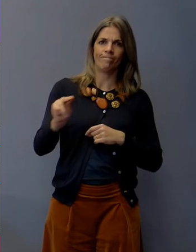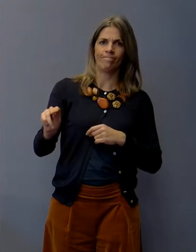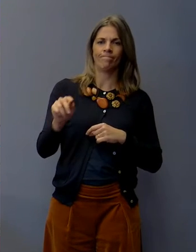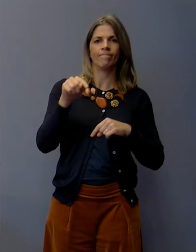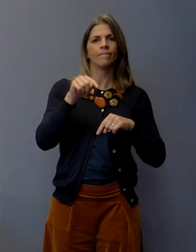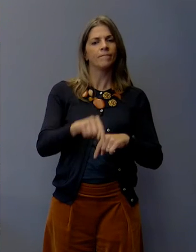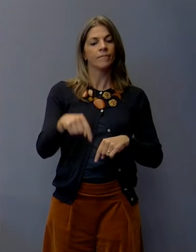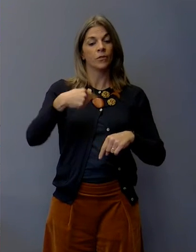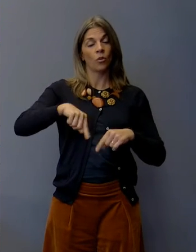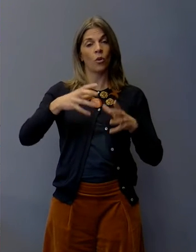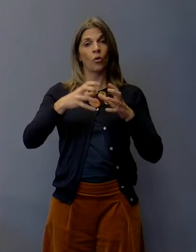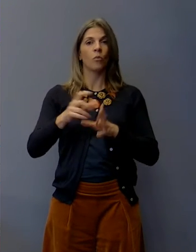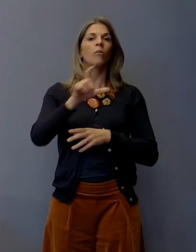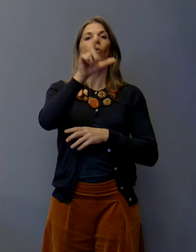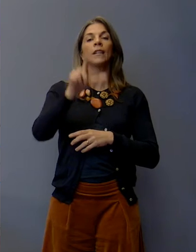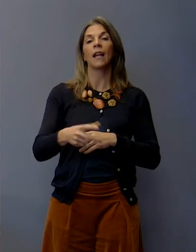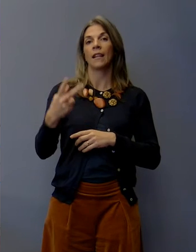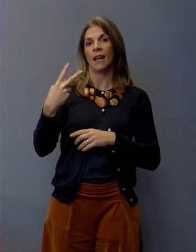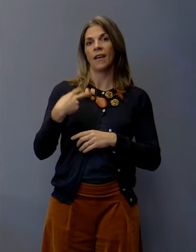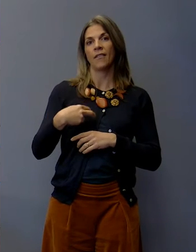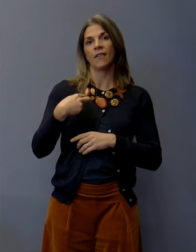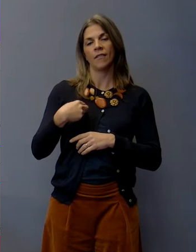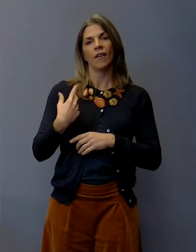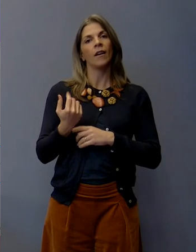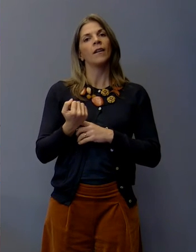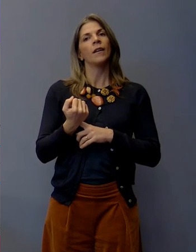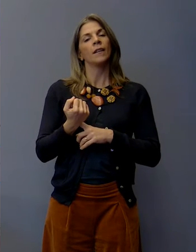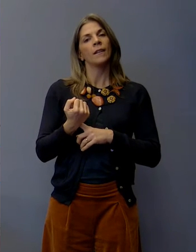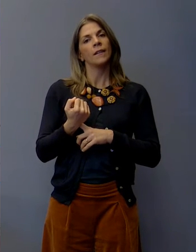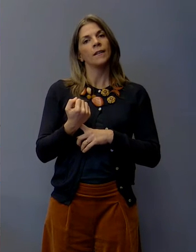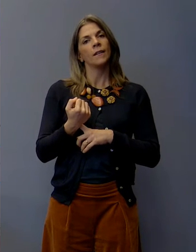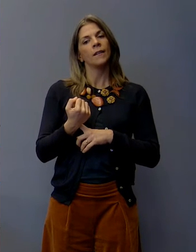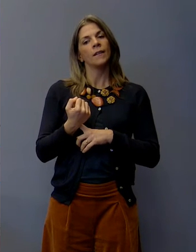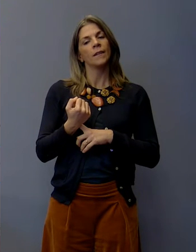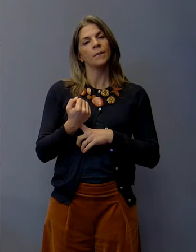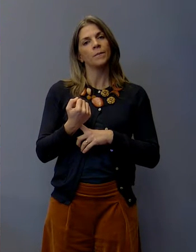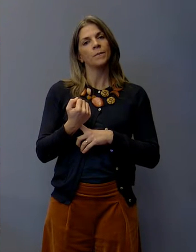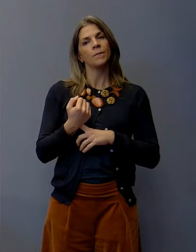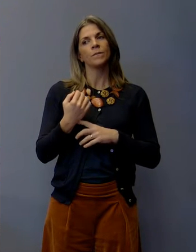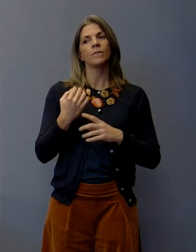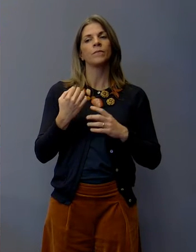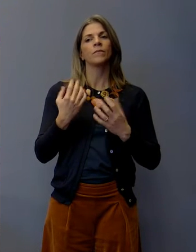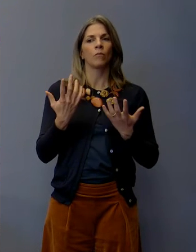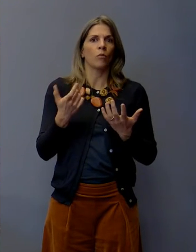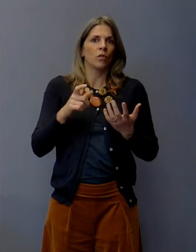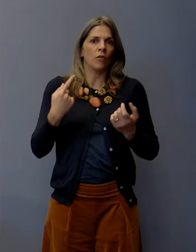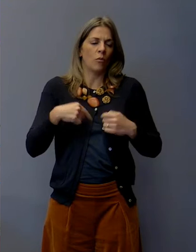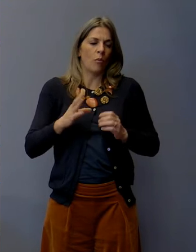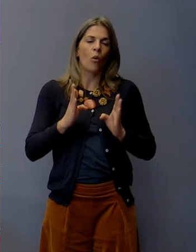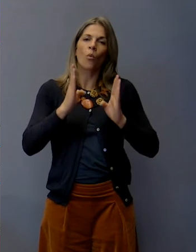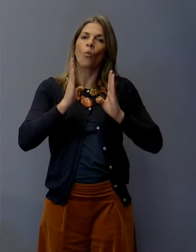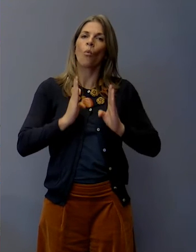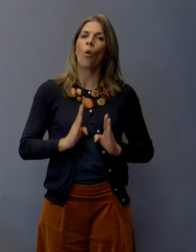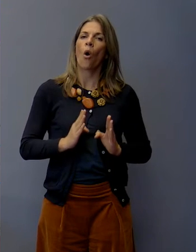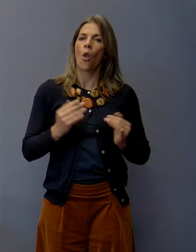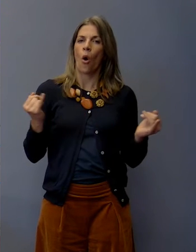italia vivo abbiamo presentato nell'ambito di un'opposizione di un ruolo di minoranza che facciamo però cerchiamo di farlo in